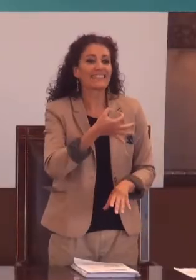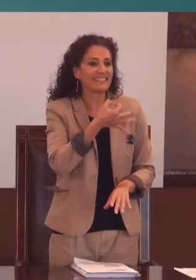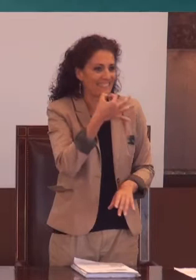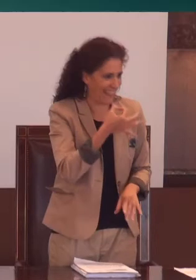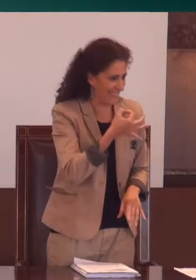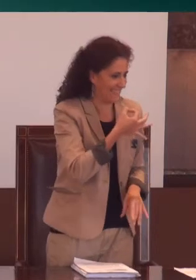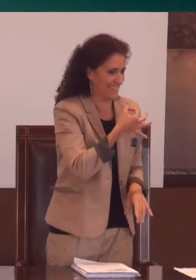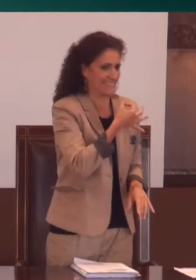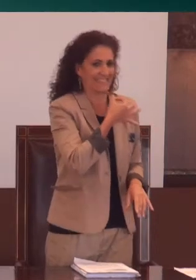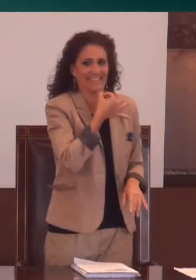Buenas tardes.